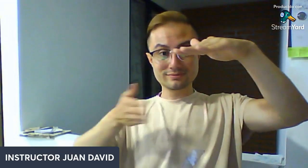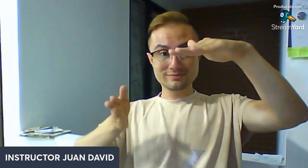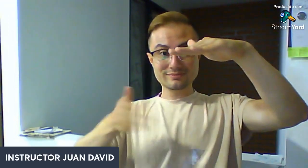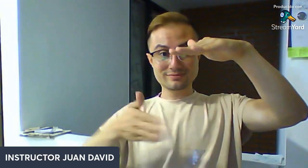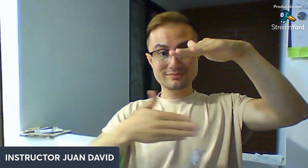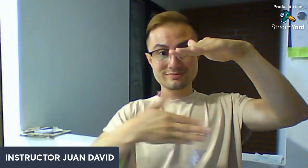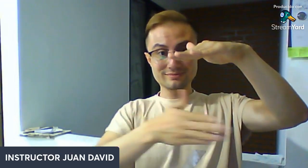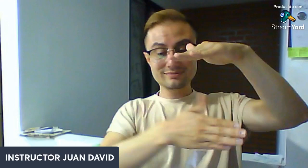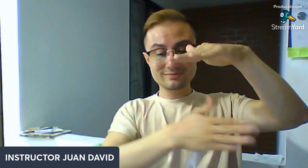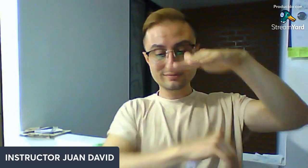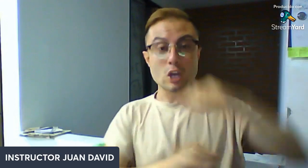acuáticos.